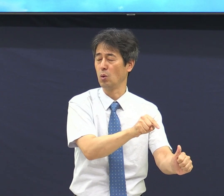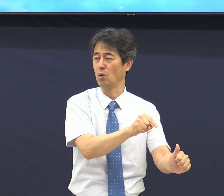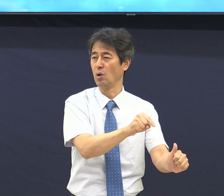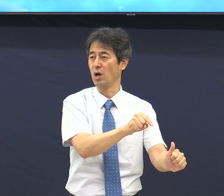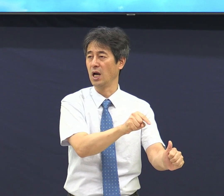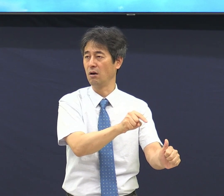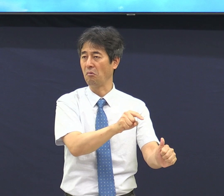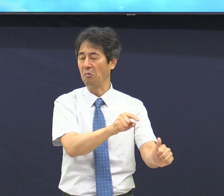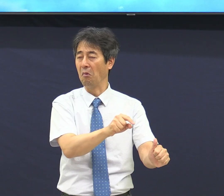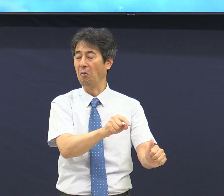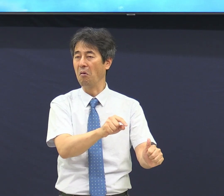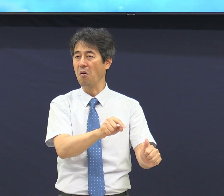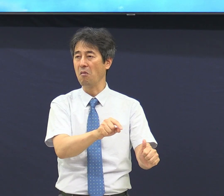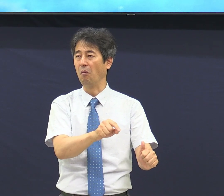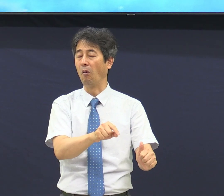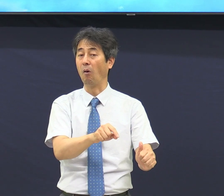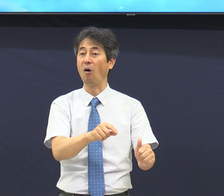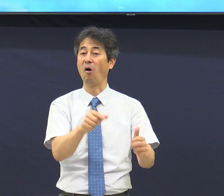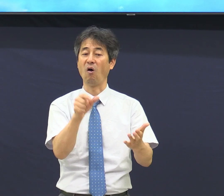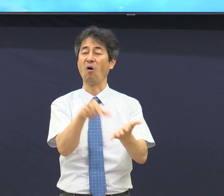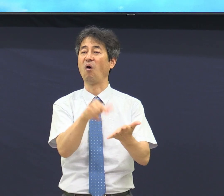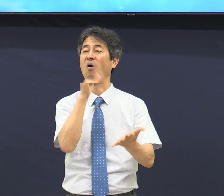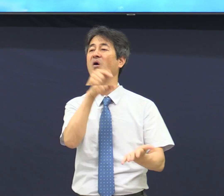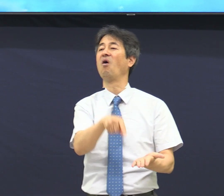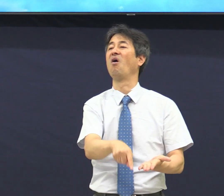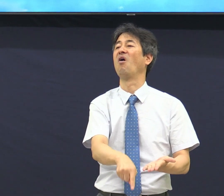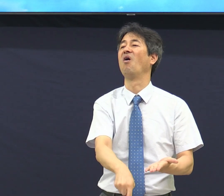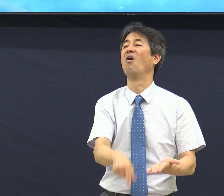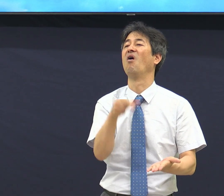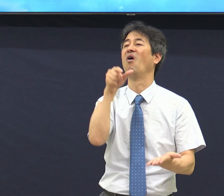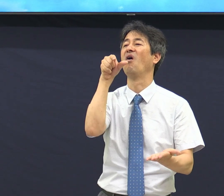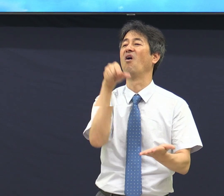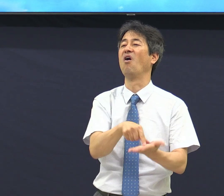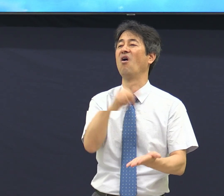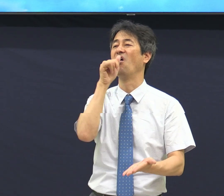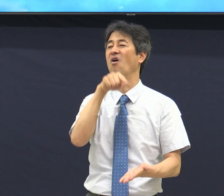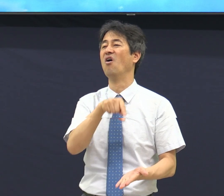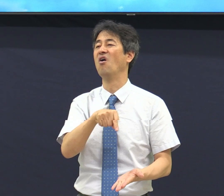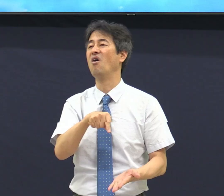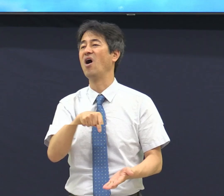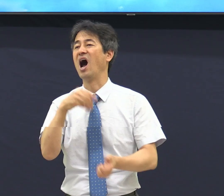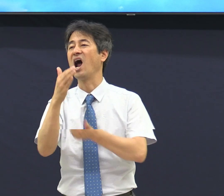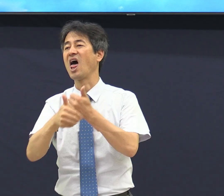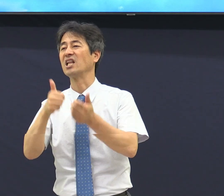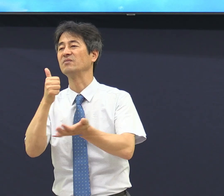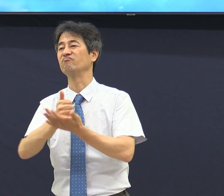하셔서 그 이스라엘 백성들을 보내지 않게 하셨다라고 기록되어 있는 것을 볼 수가 있습니다.